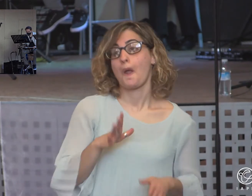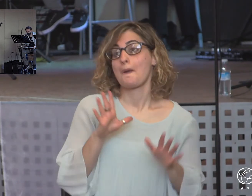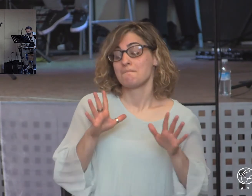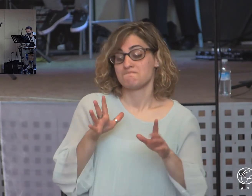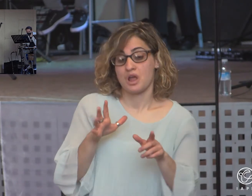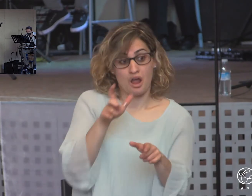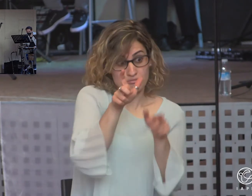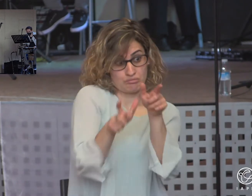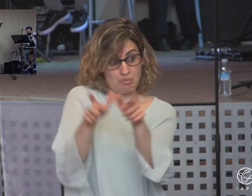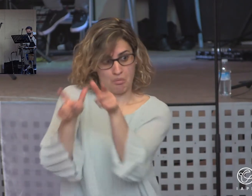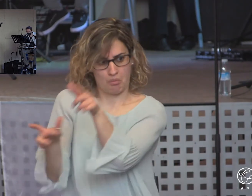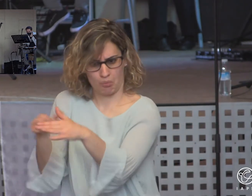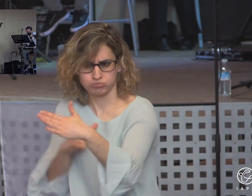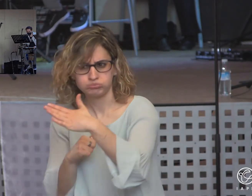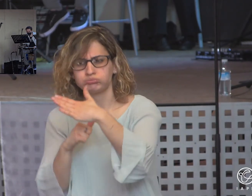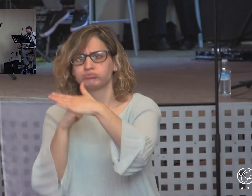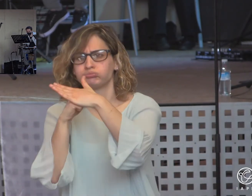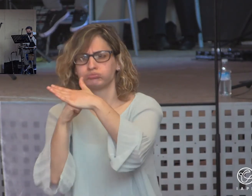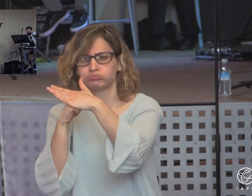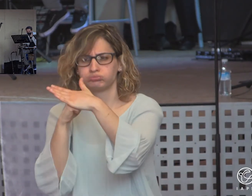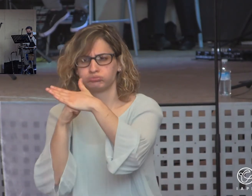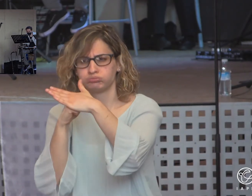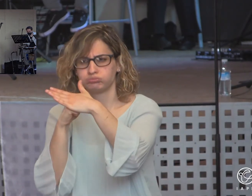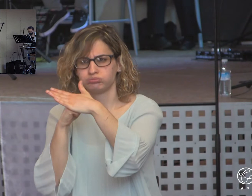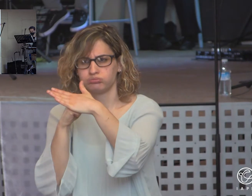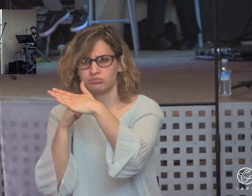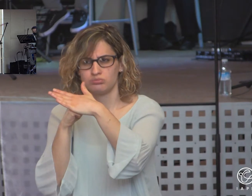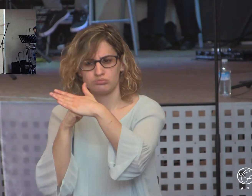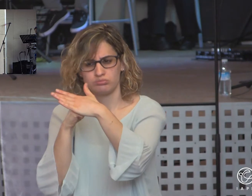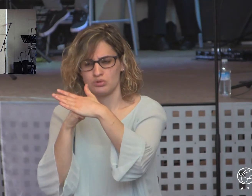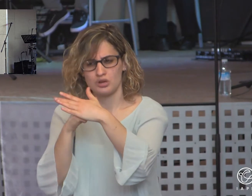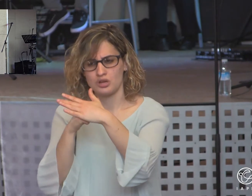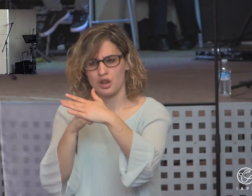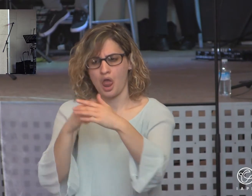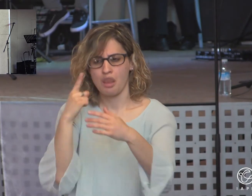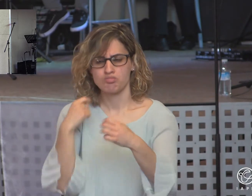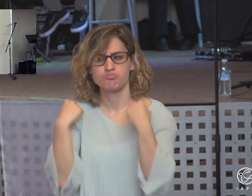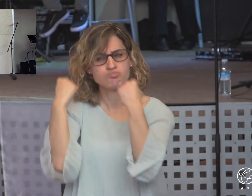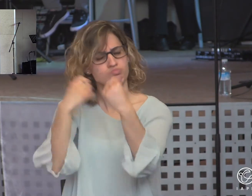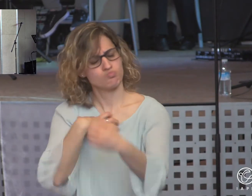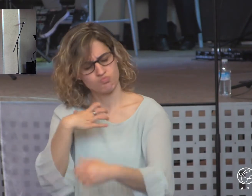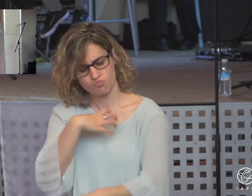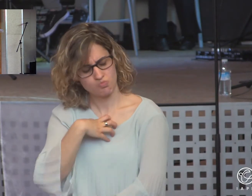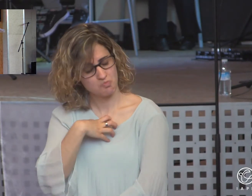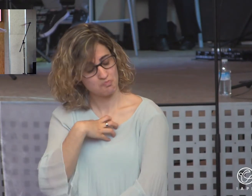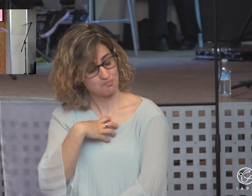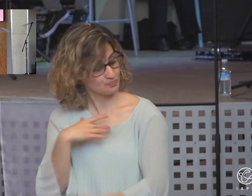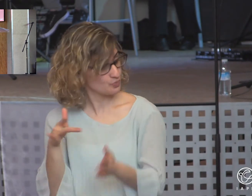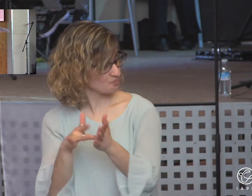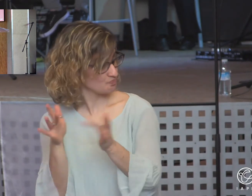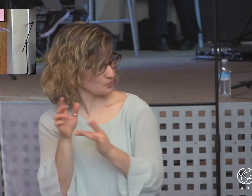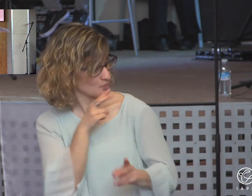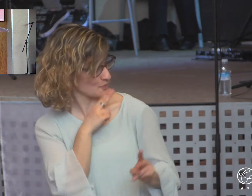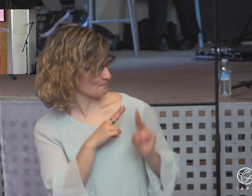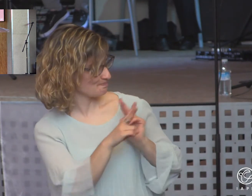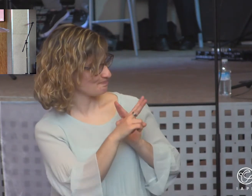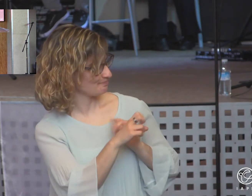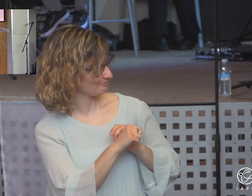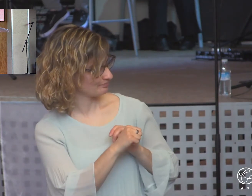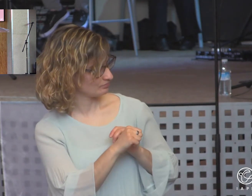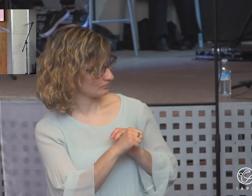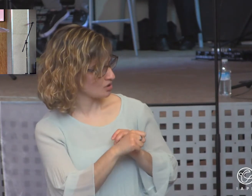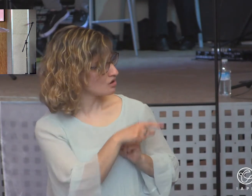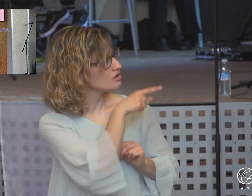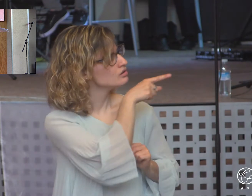allí nada que hacer. Y Jesús mira a ese hombre y le dice: sé